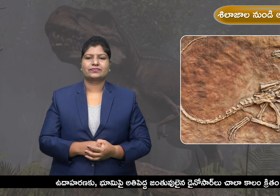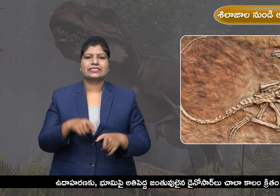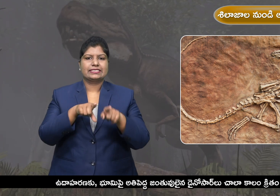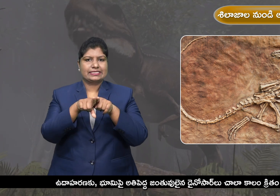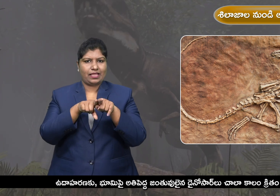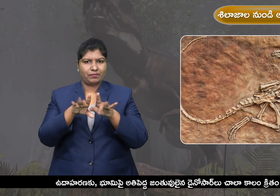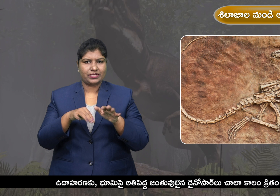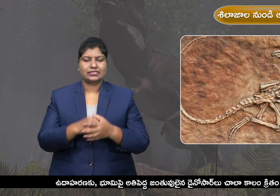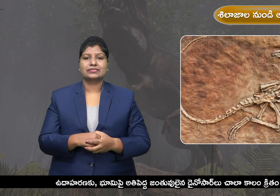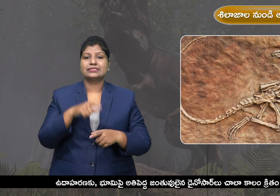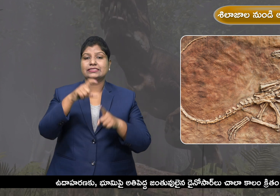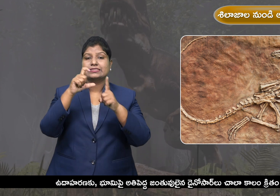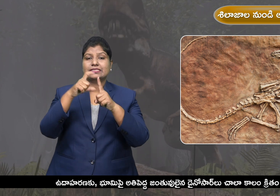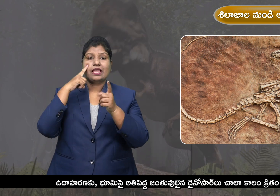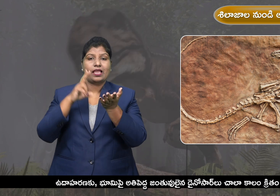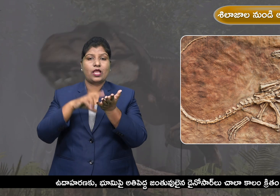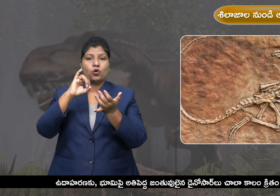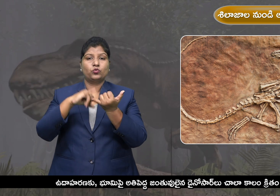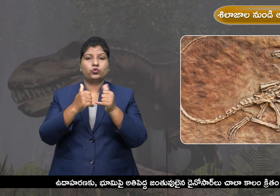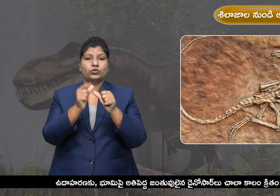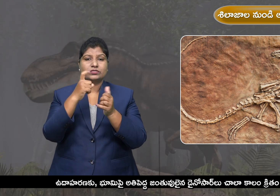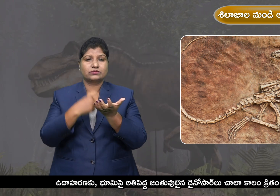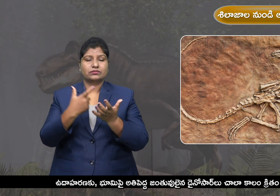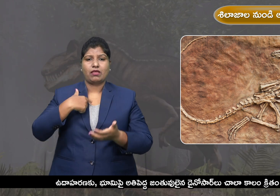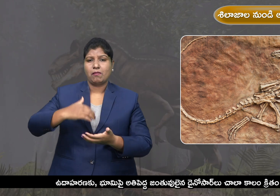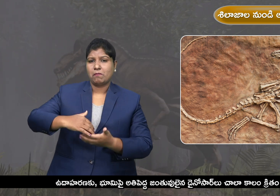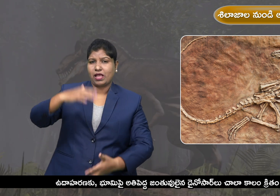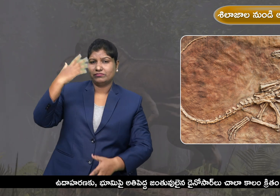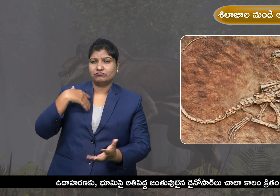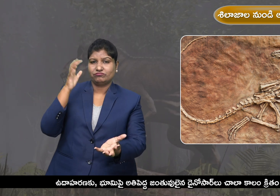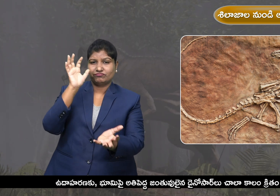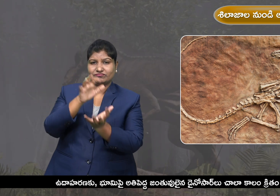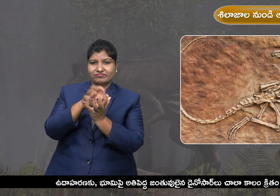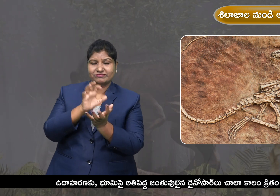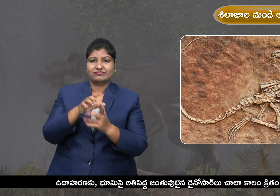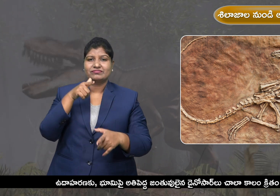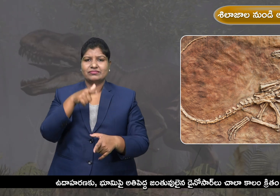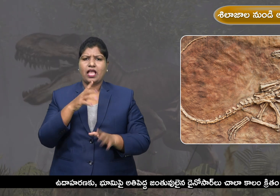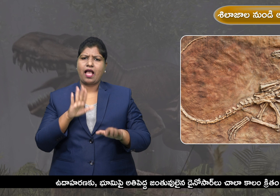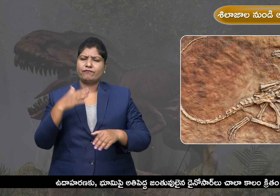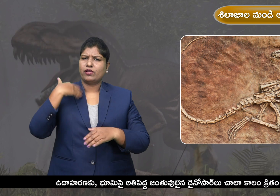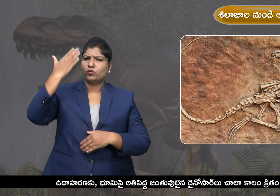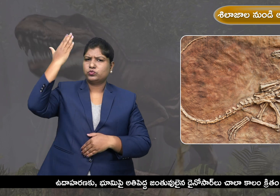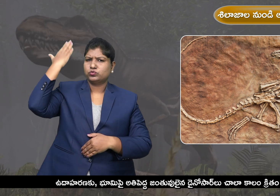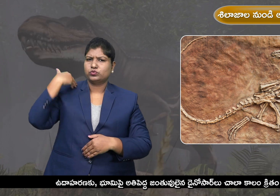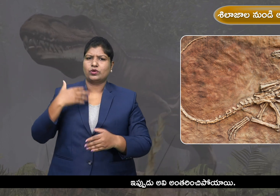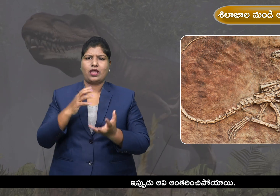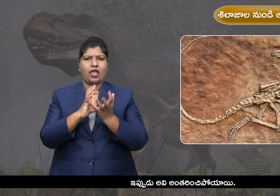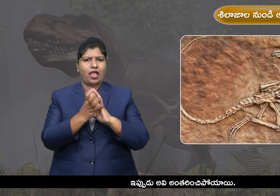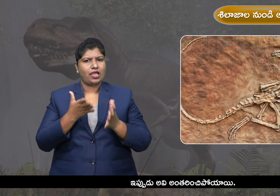ఉదాహరణకు, భూమిపై అతిపెద్ద జంతువులైన డైనోసార్లు చాలా కాలం క్రితం ఉన్నాయి, కానీ